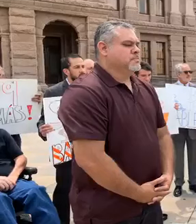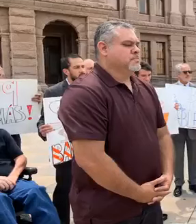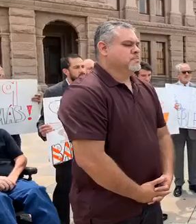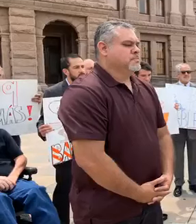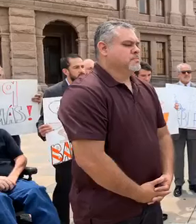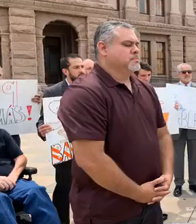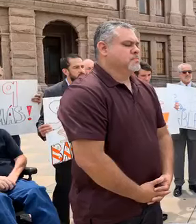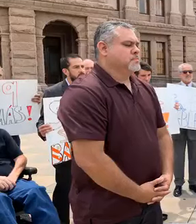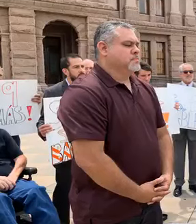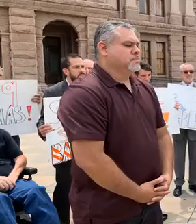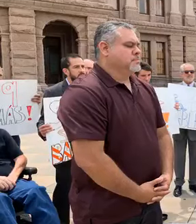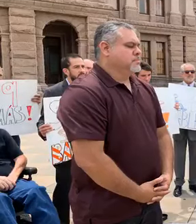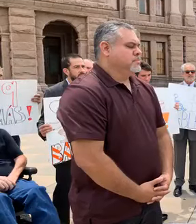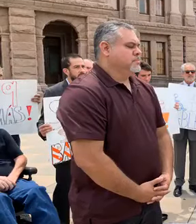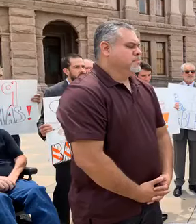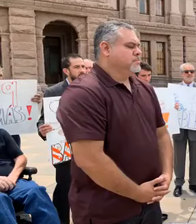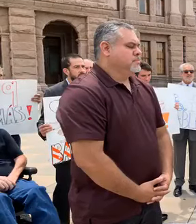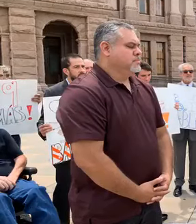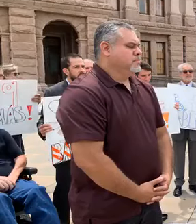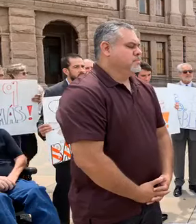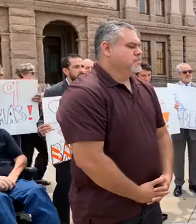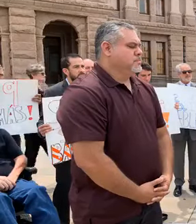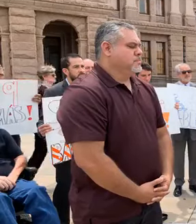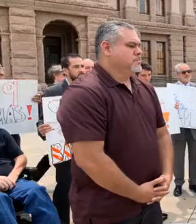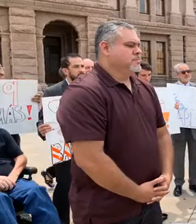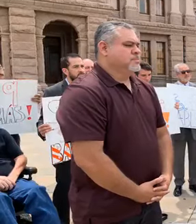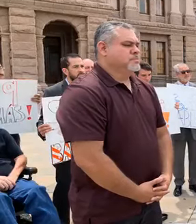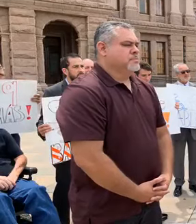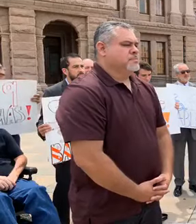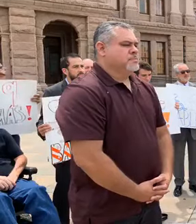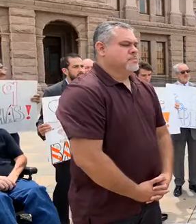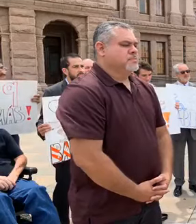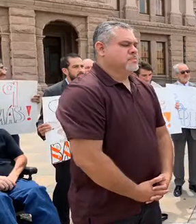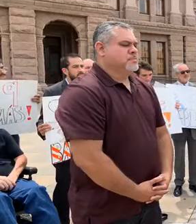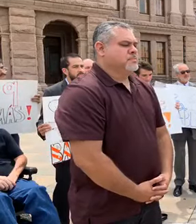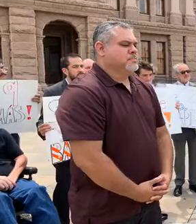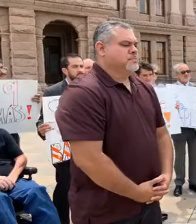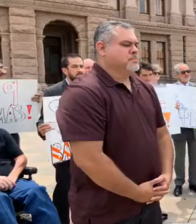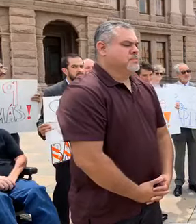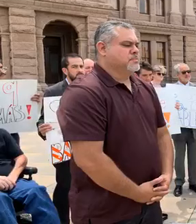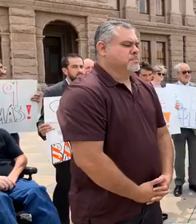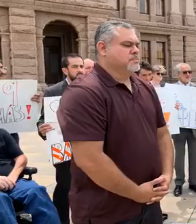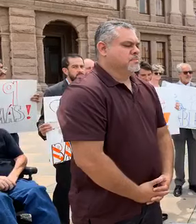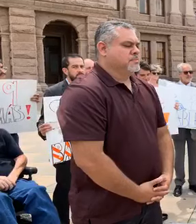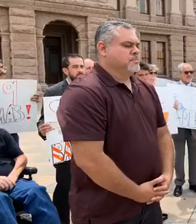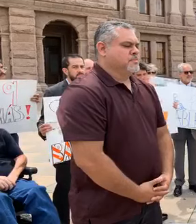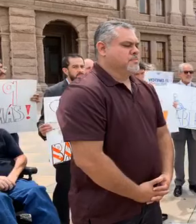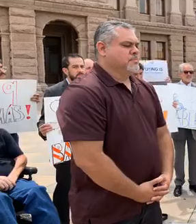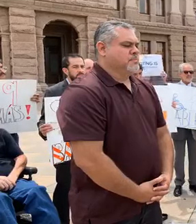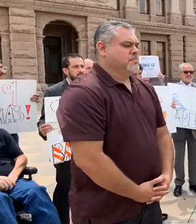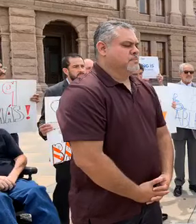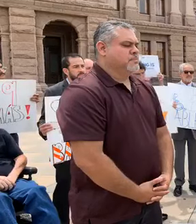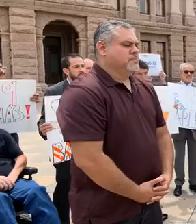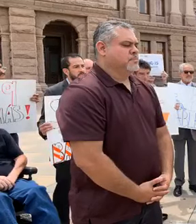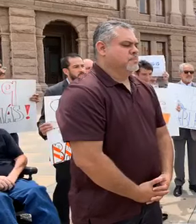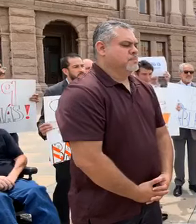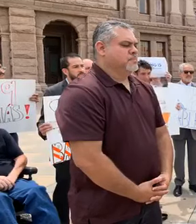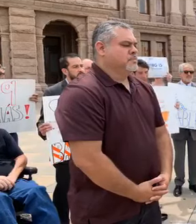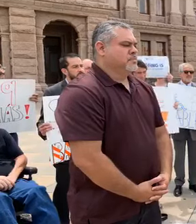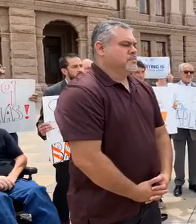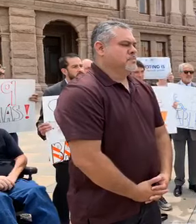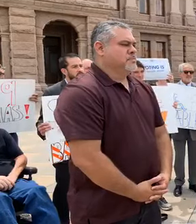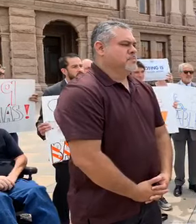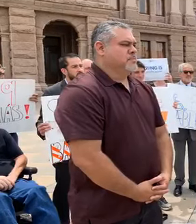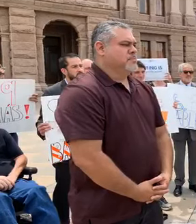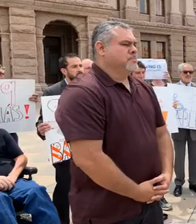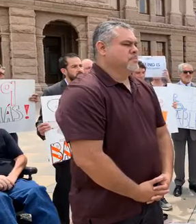haberla registrado por votar en el 2016. Aunque estaba registrada, mi mamá no votó porque no estaba segura dónde